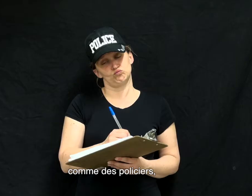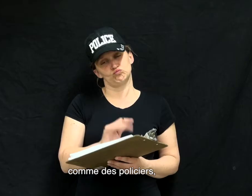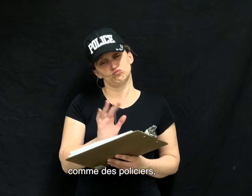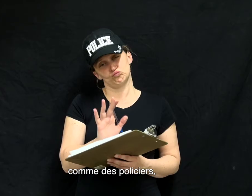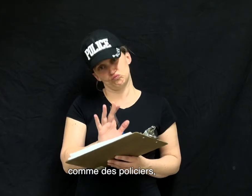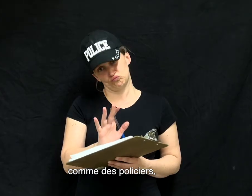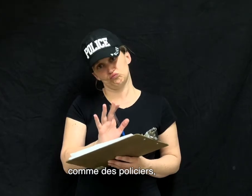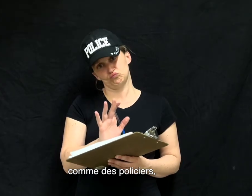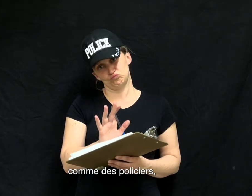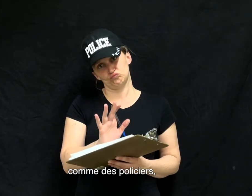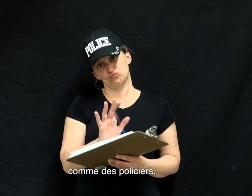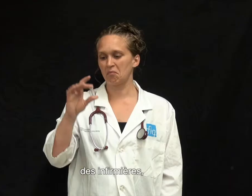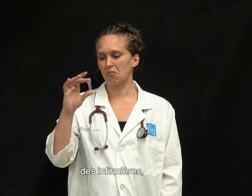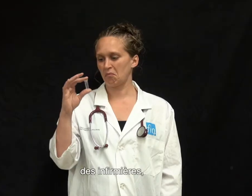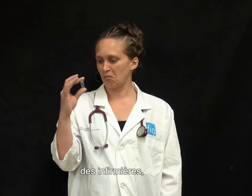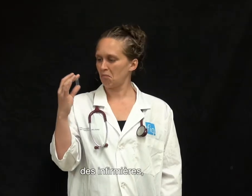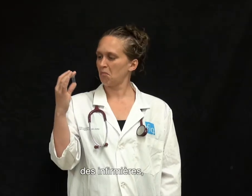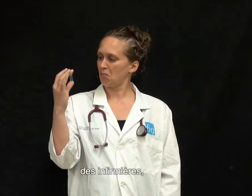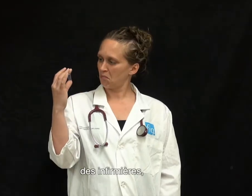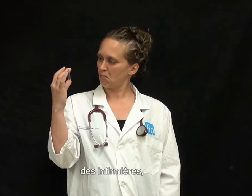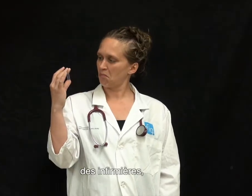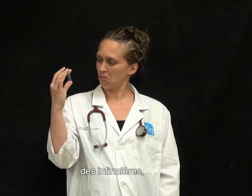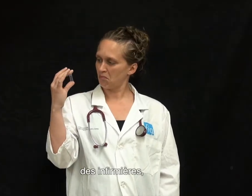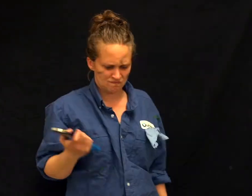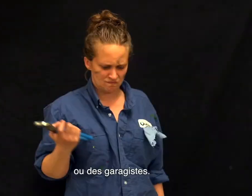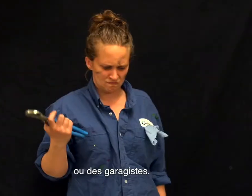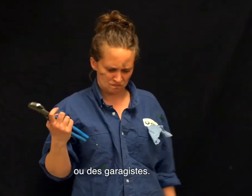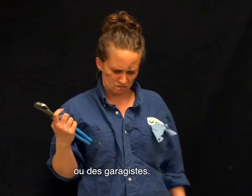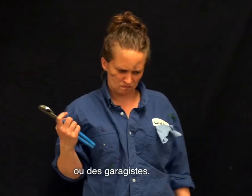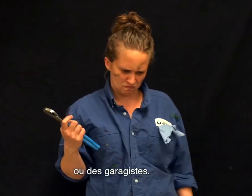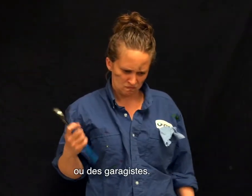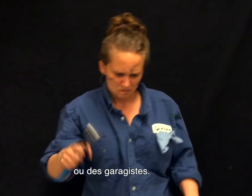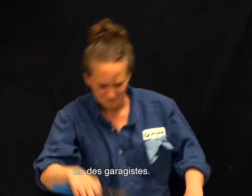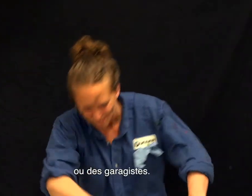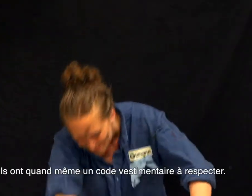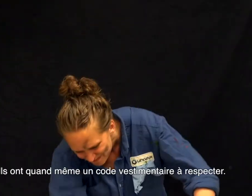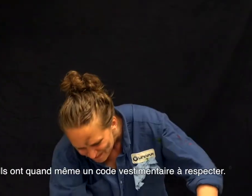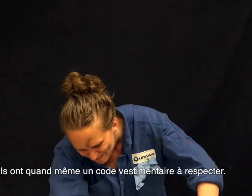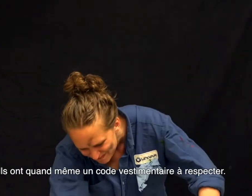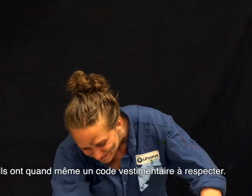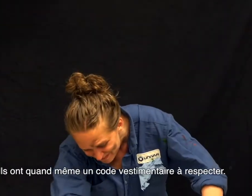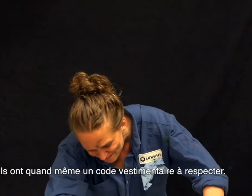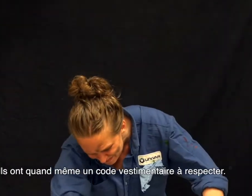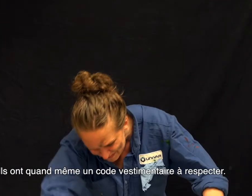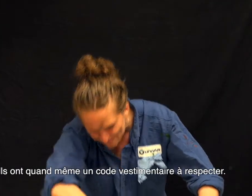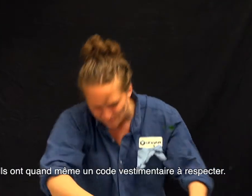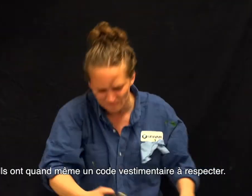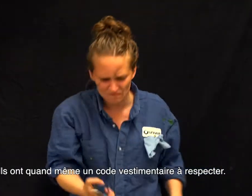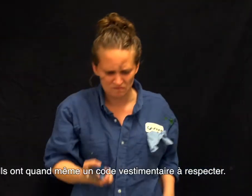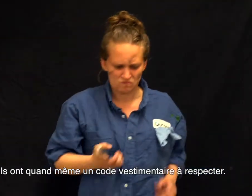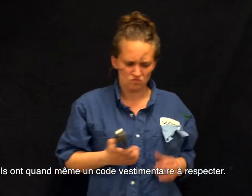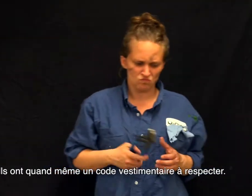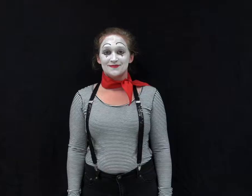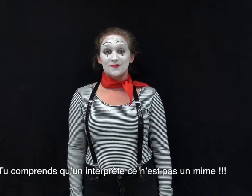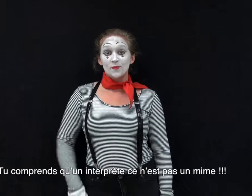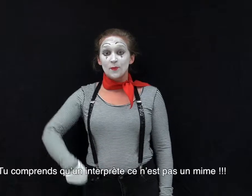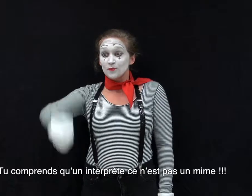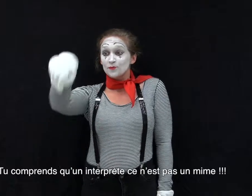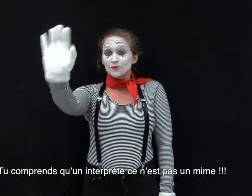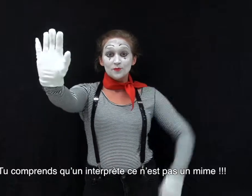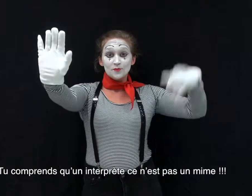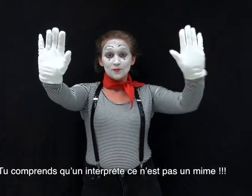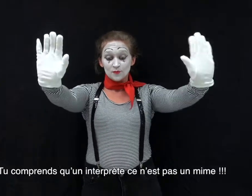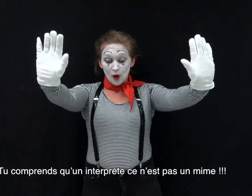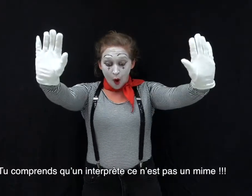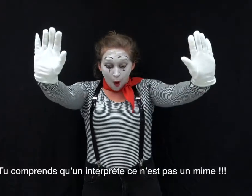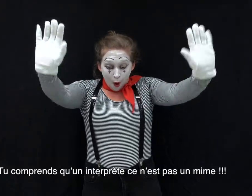'uniforme, comme des policiers, des infirmières ou des garagistes. Ils ont quand même un code d'estimentaire à respecter. Tu